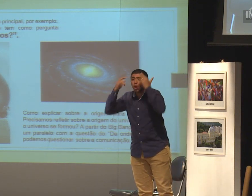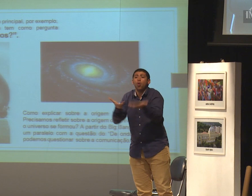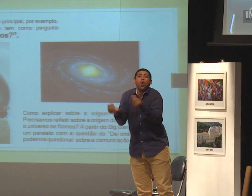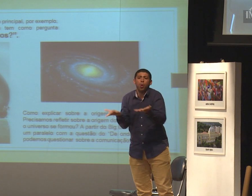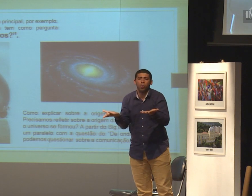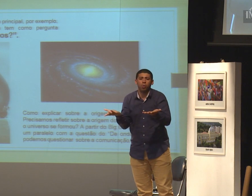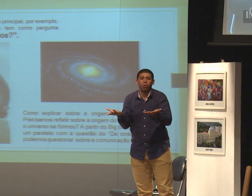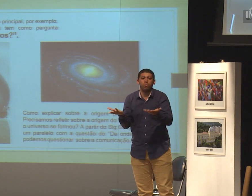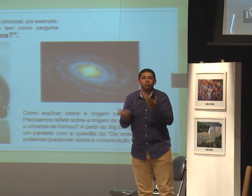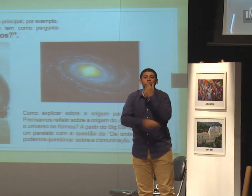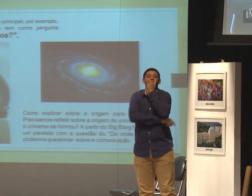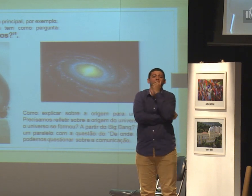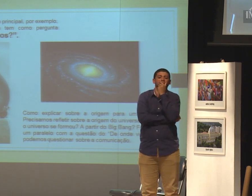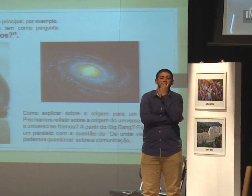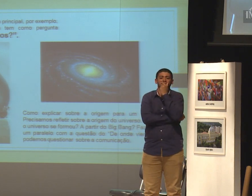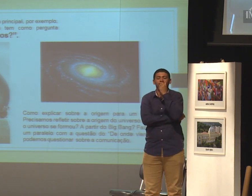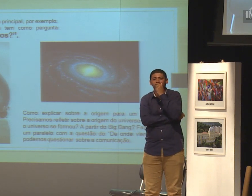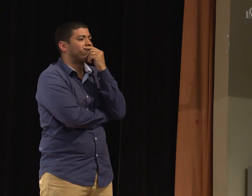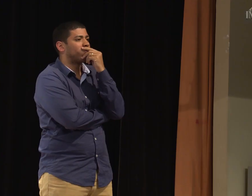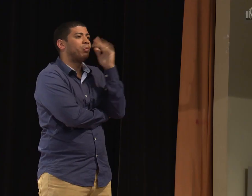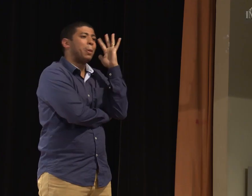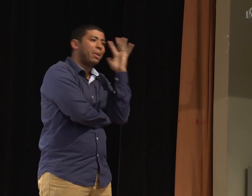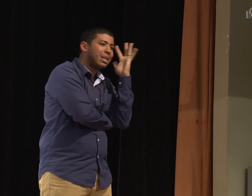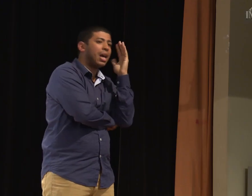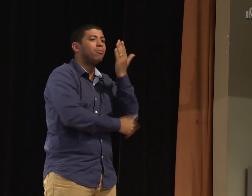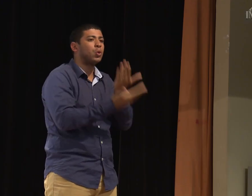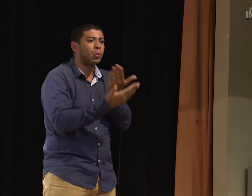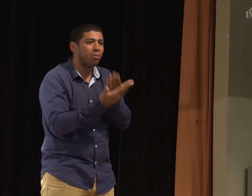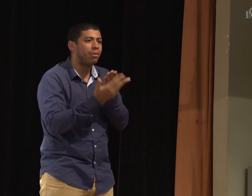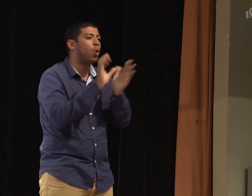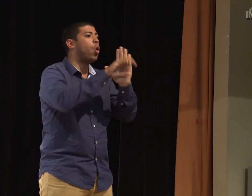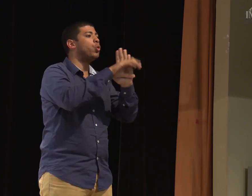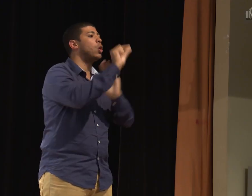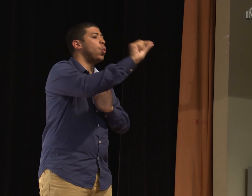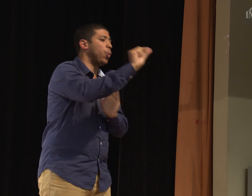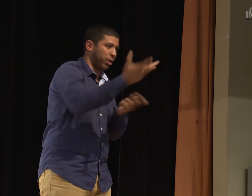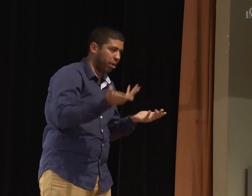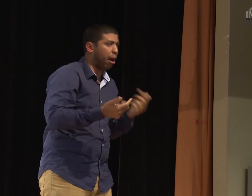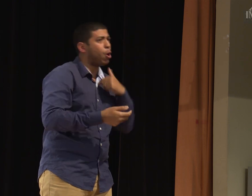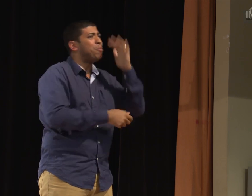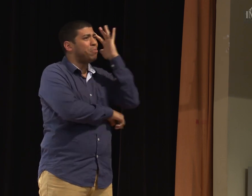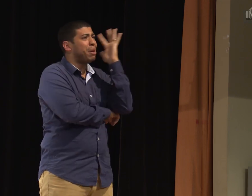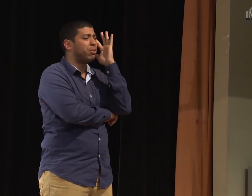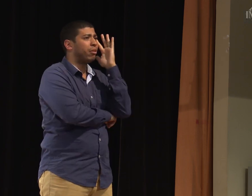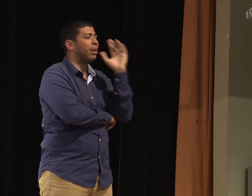Como que eu passaria essa pergunta em português para a língua de sinais? Né? E eu fiquei pensando, como é que eu adaptaria? Então, eu tive que estudar